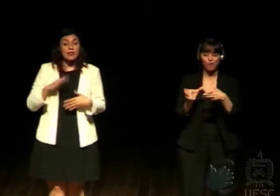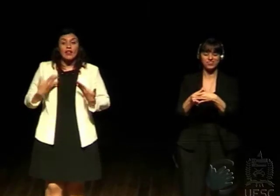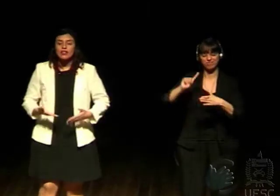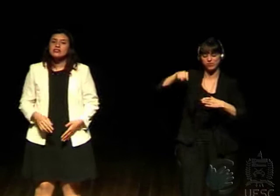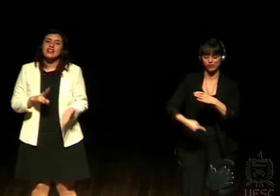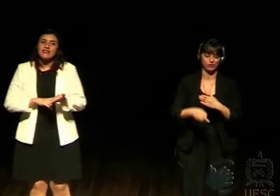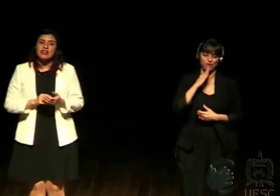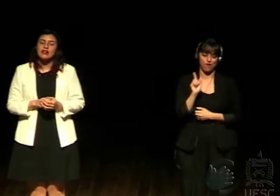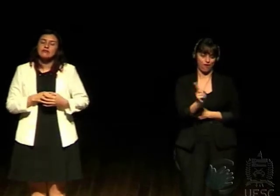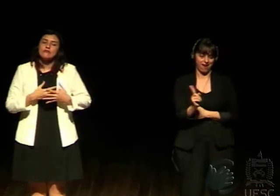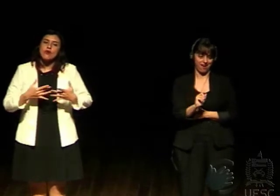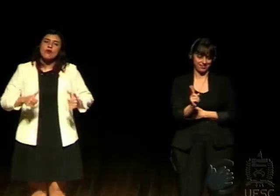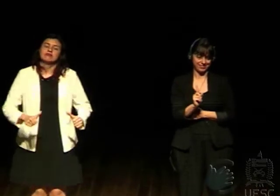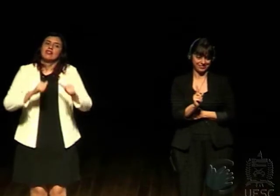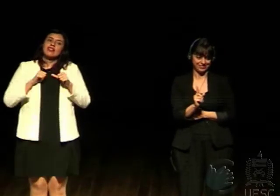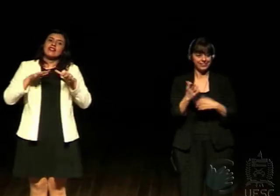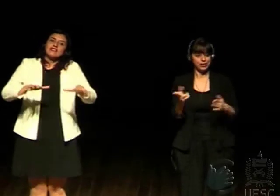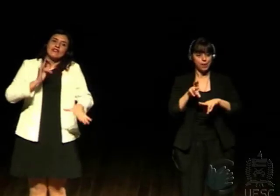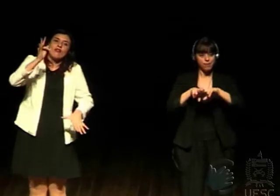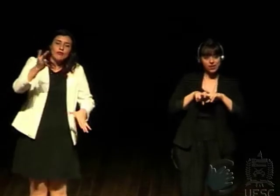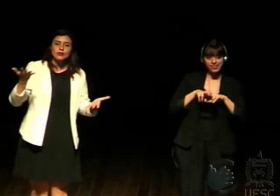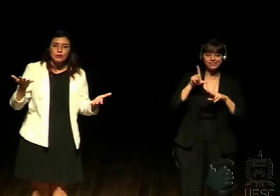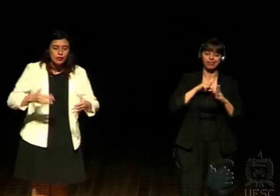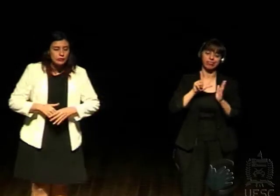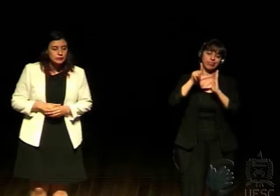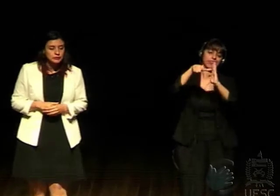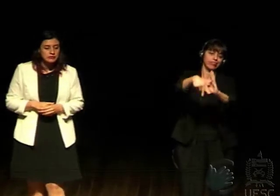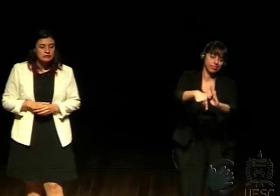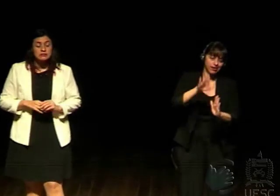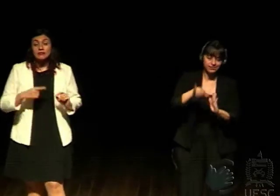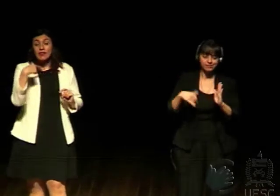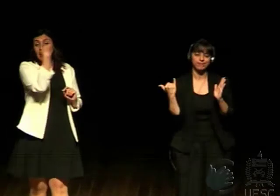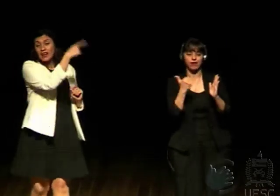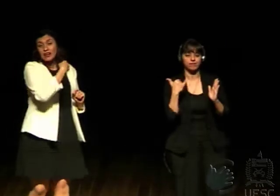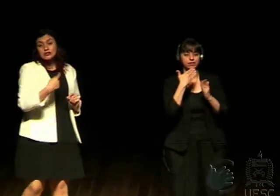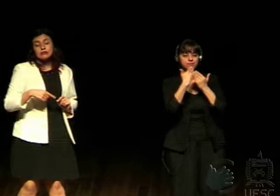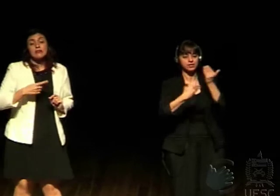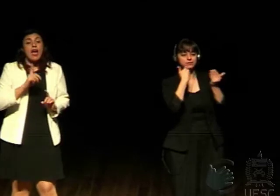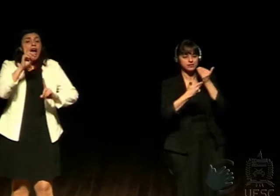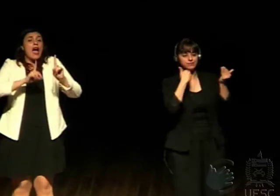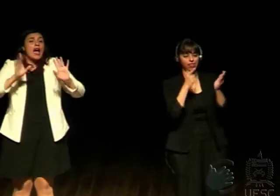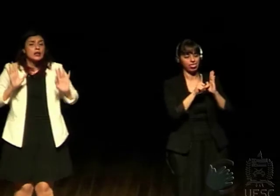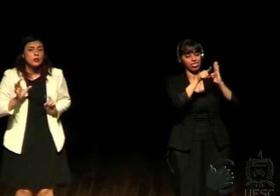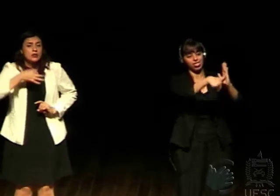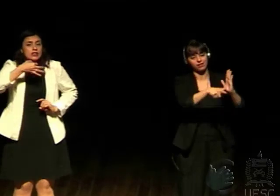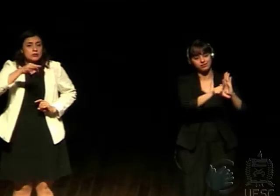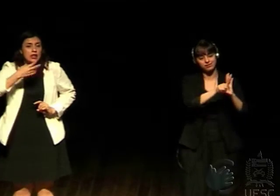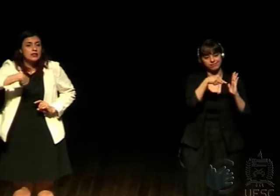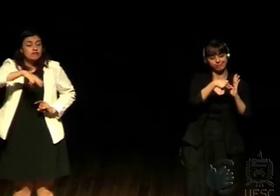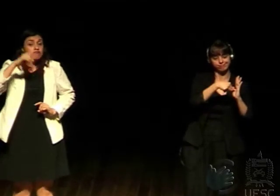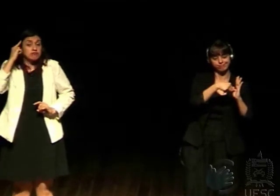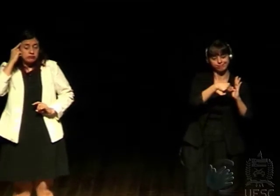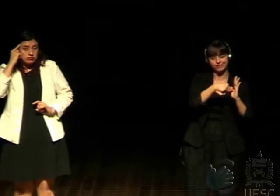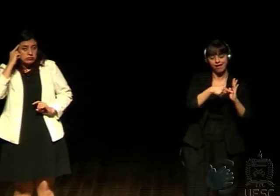comunidad. Por lo tanto, las incorpora más tarde y sin una forma adecuada